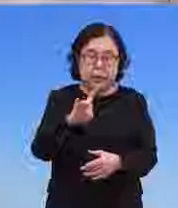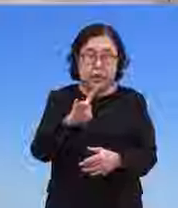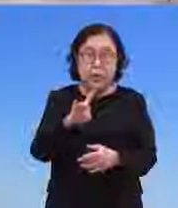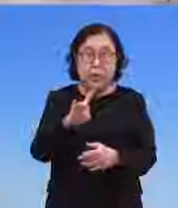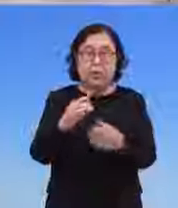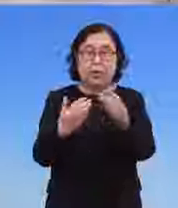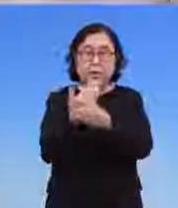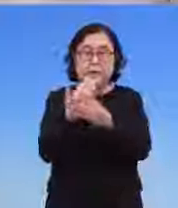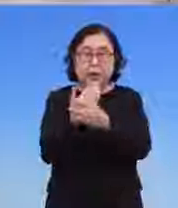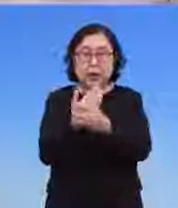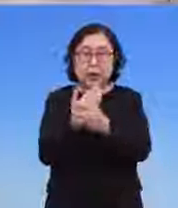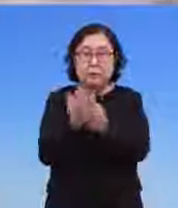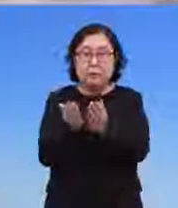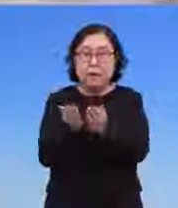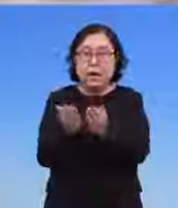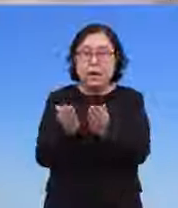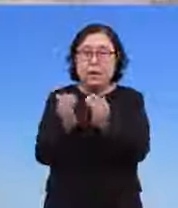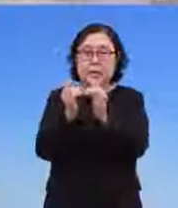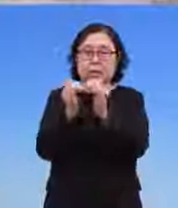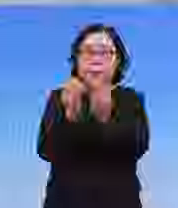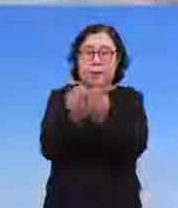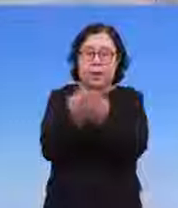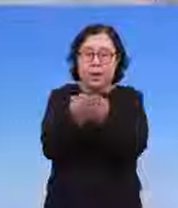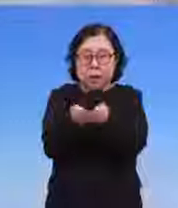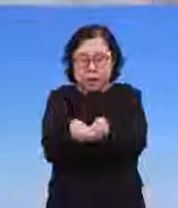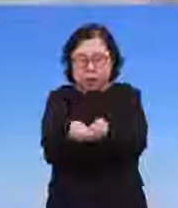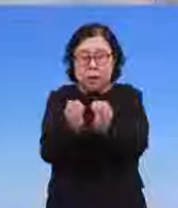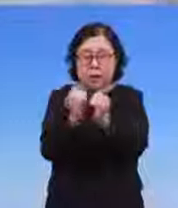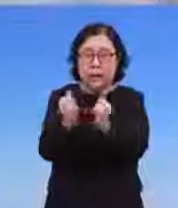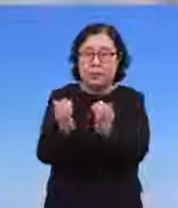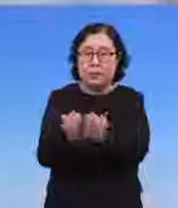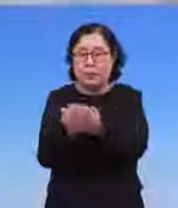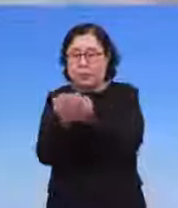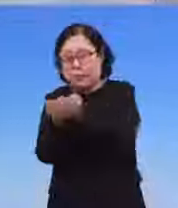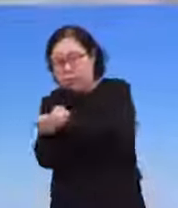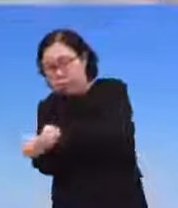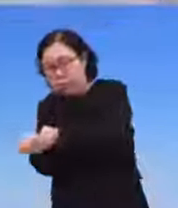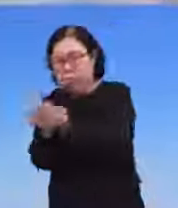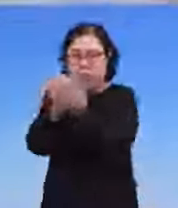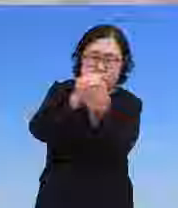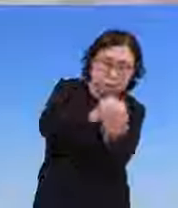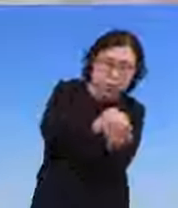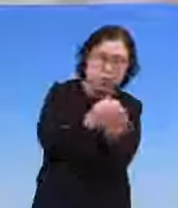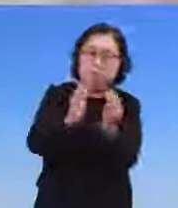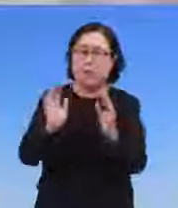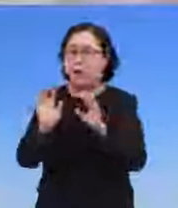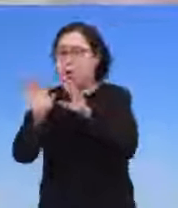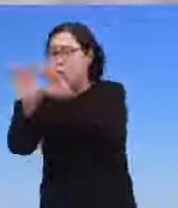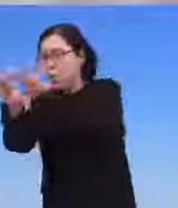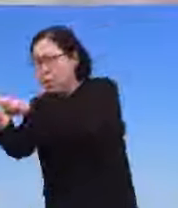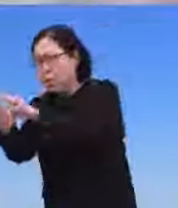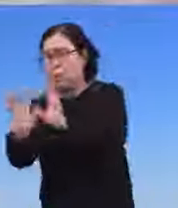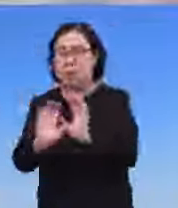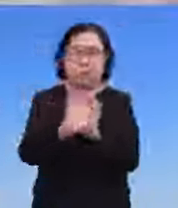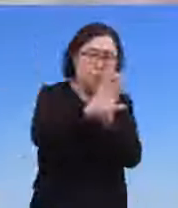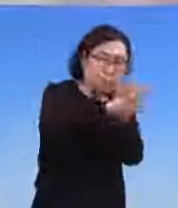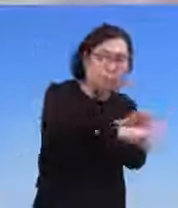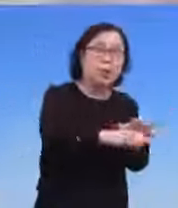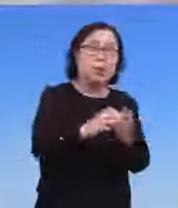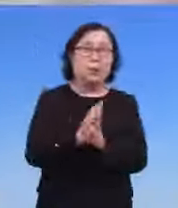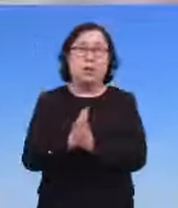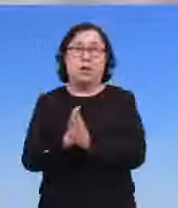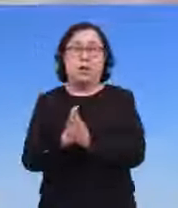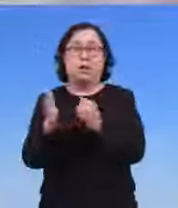일어난 게 쏠림 현상 아닙니까? 배가 기우니까 사람들이 이렇게 쏠리고 저렇게 쏠리는데, 2012년 당시로 딱